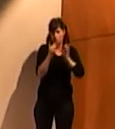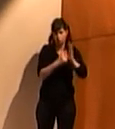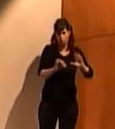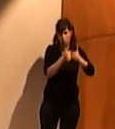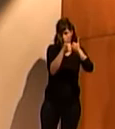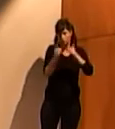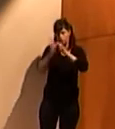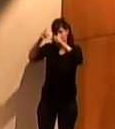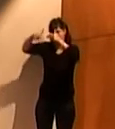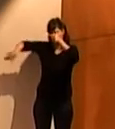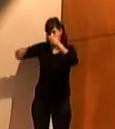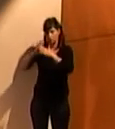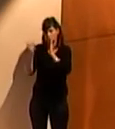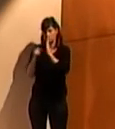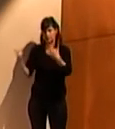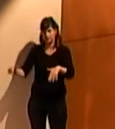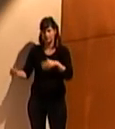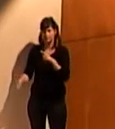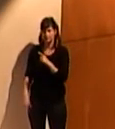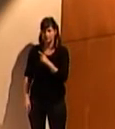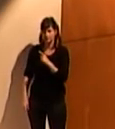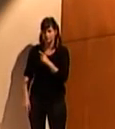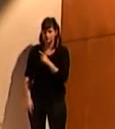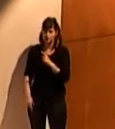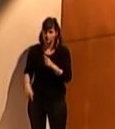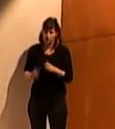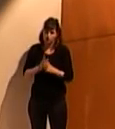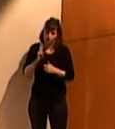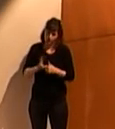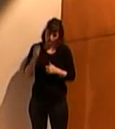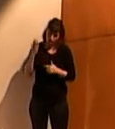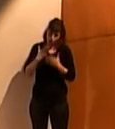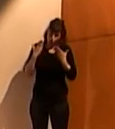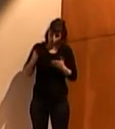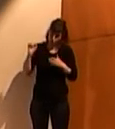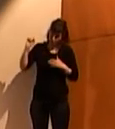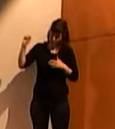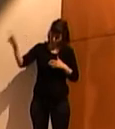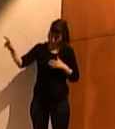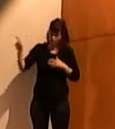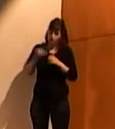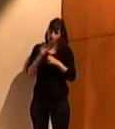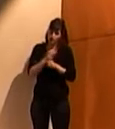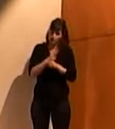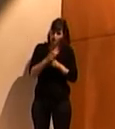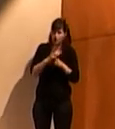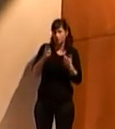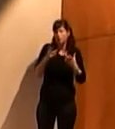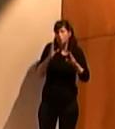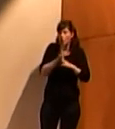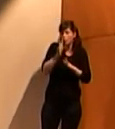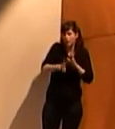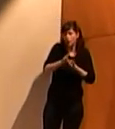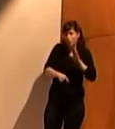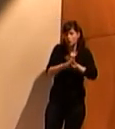inauguré en 2017. Aujourd'hui, c'est un dispositif qui sert aux personnes handicapées au début pour